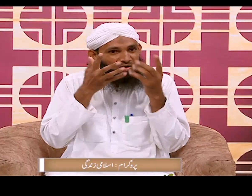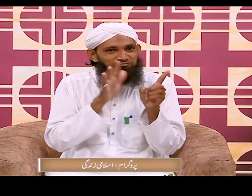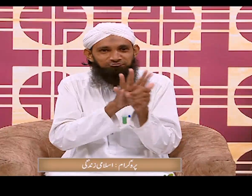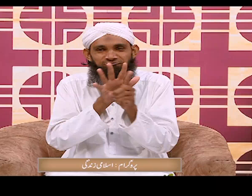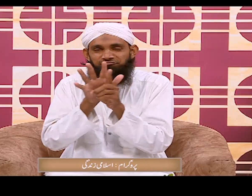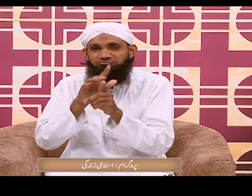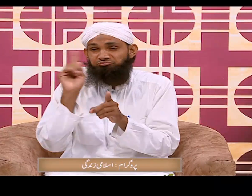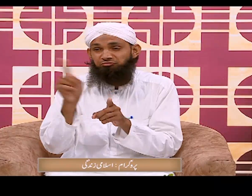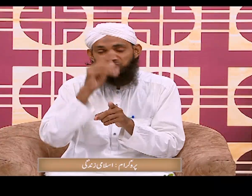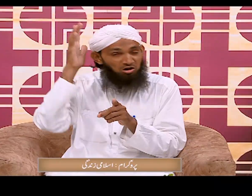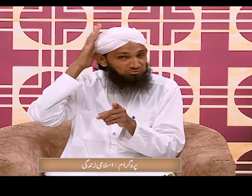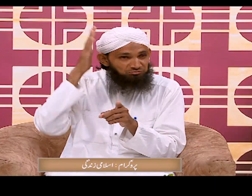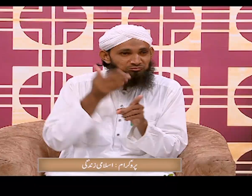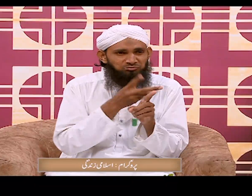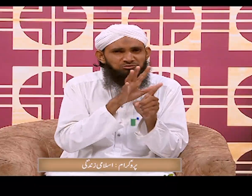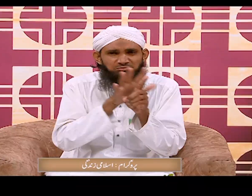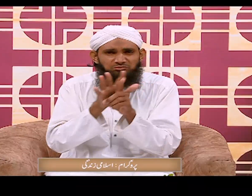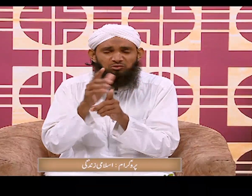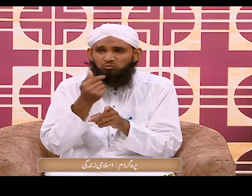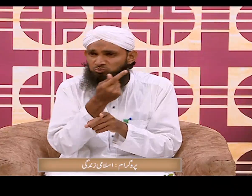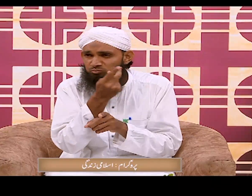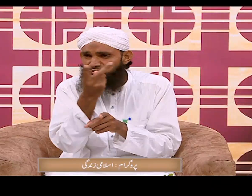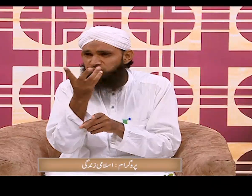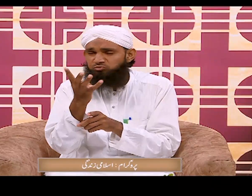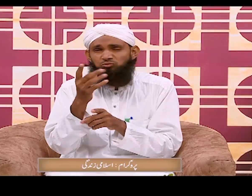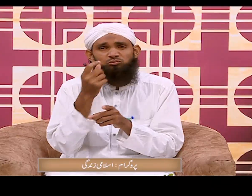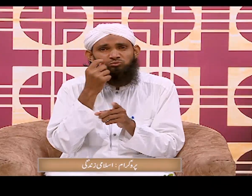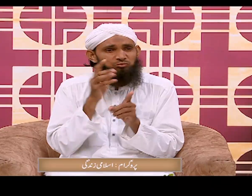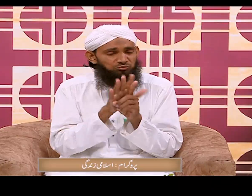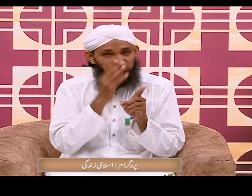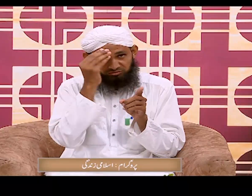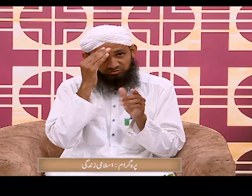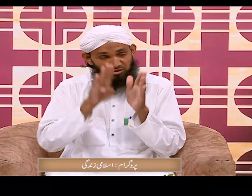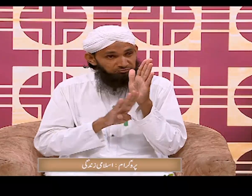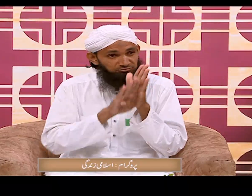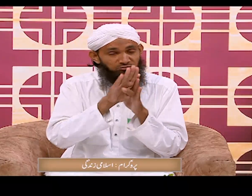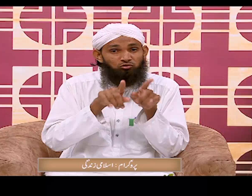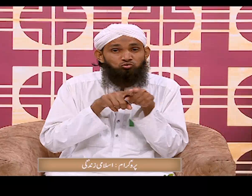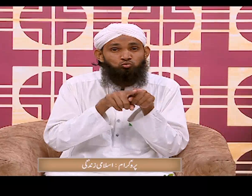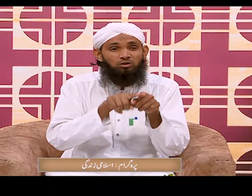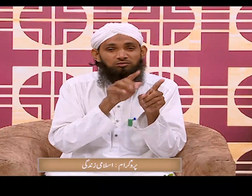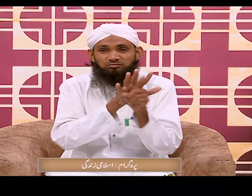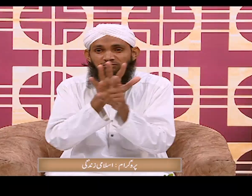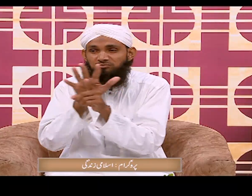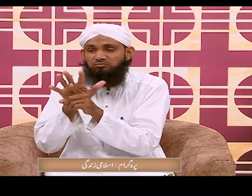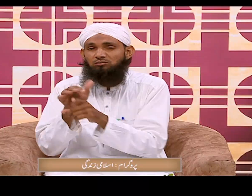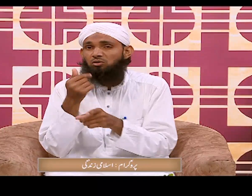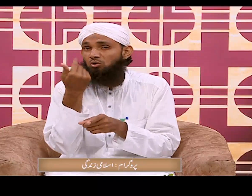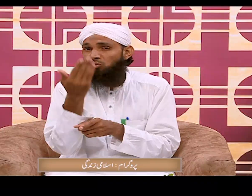پھیلائی، ہدایت کے چراغ جلائے، لوگوں کو دین حق کی راہ دکھائی، سنتوں کو عام کیا اور ہزاروں